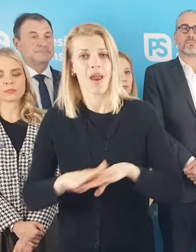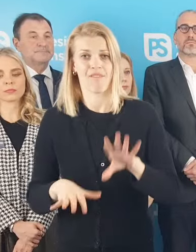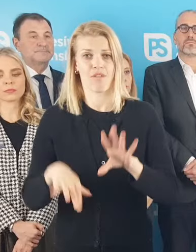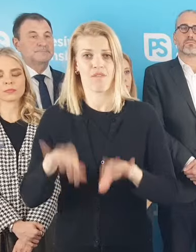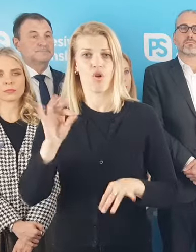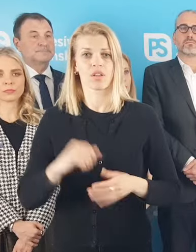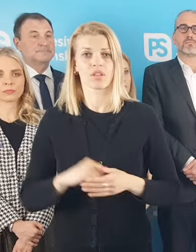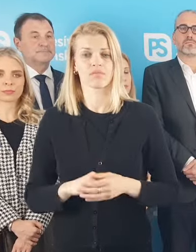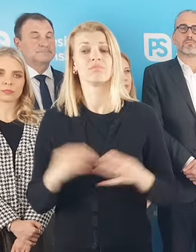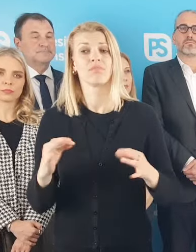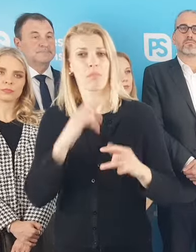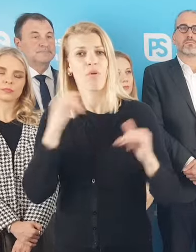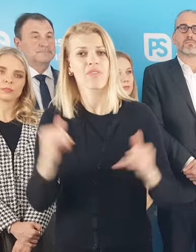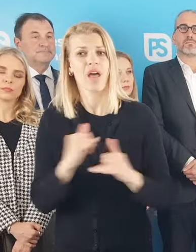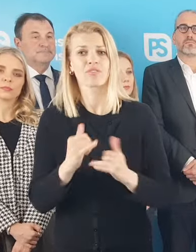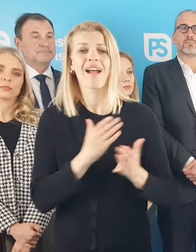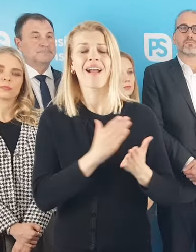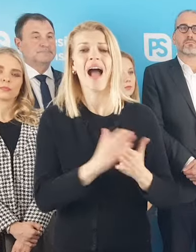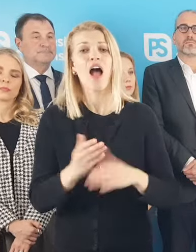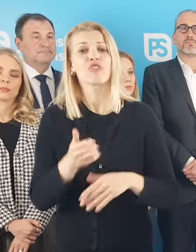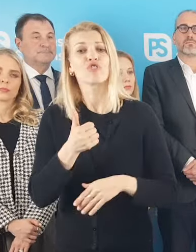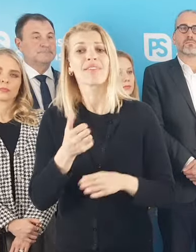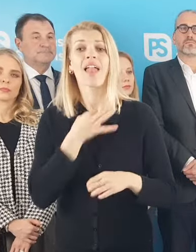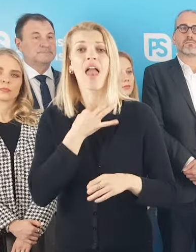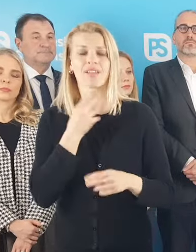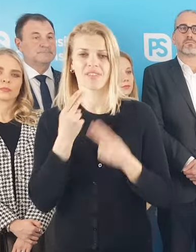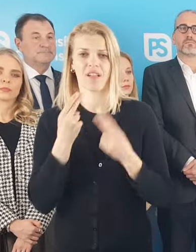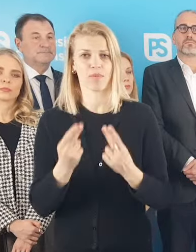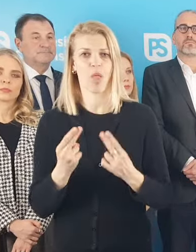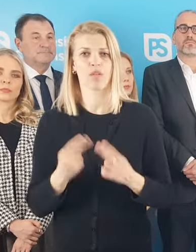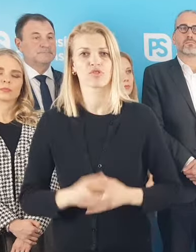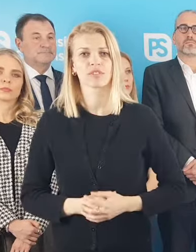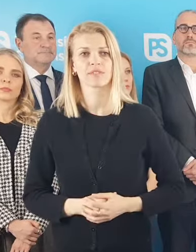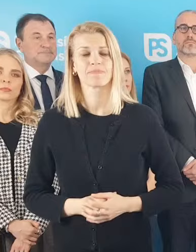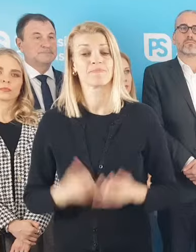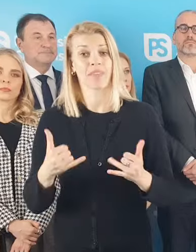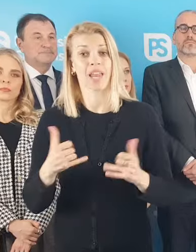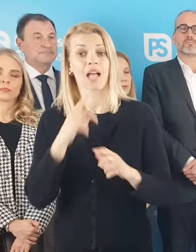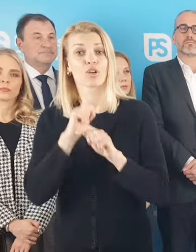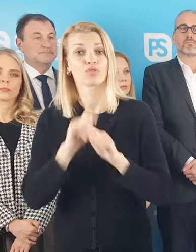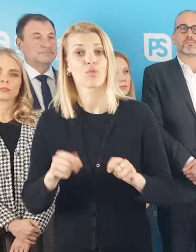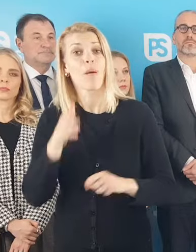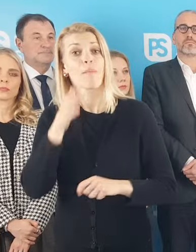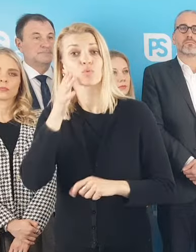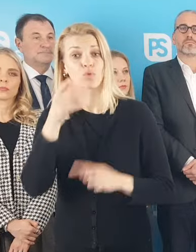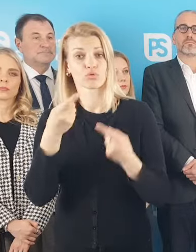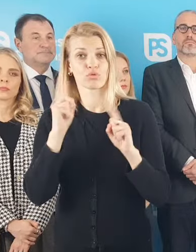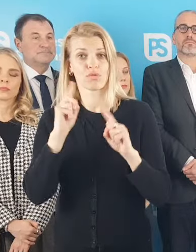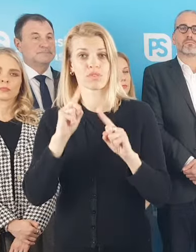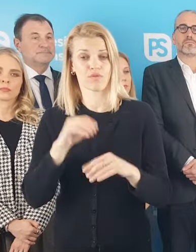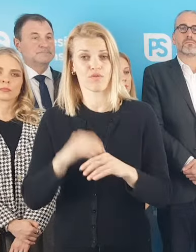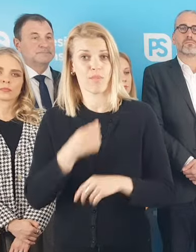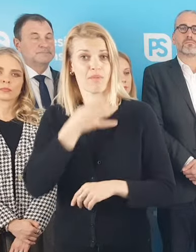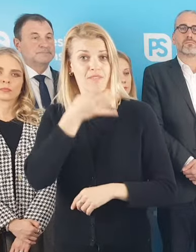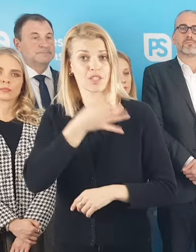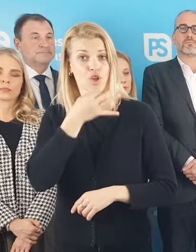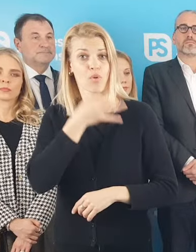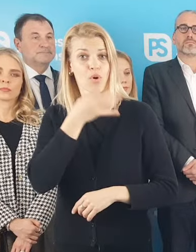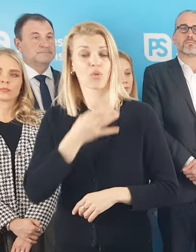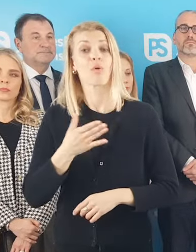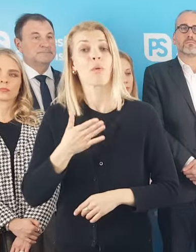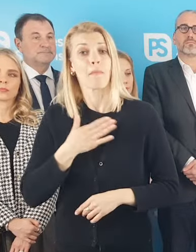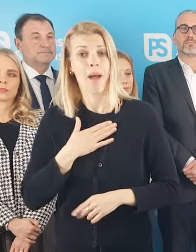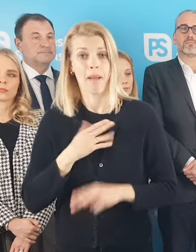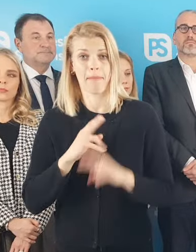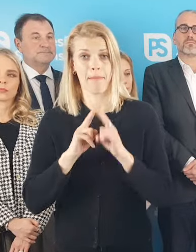lebo naozaj pôjde o každý jeden hlas. Teraz sa rozhoduje o budúcnosti Slovenska. V sobotu máme